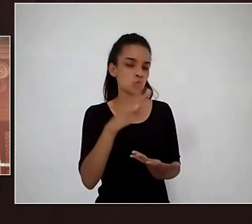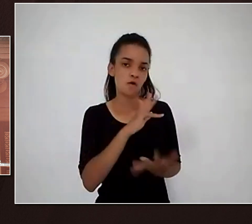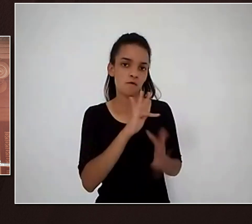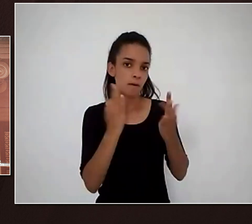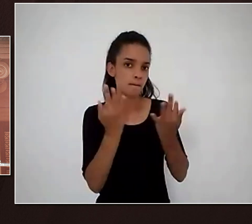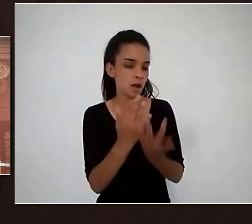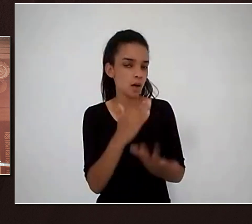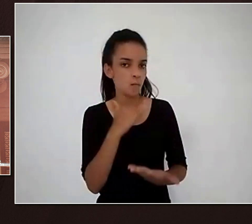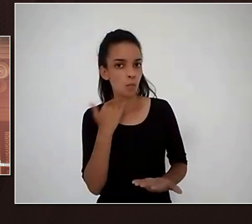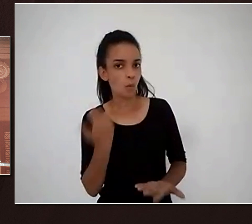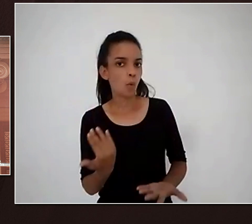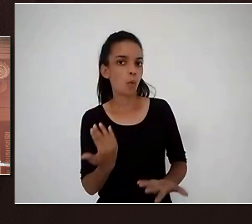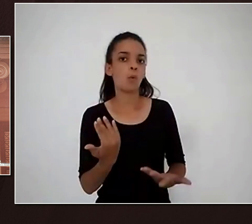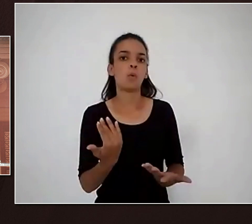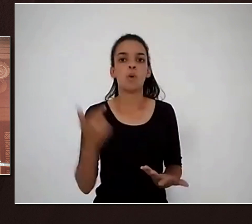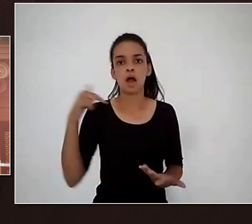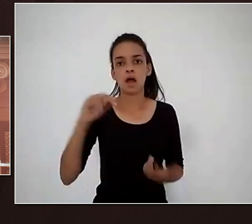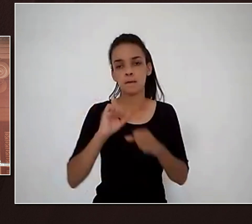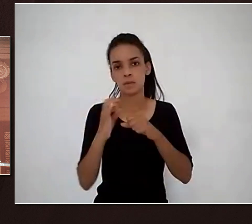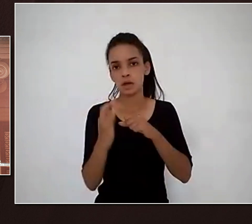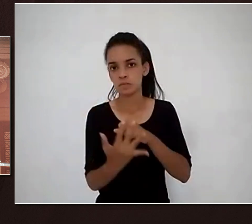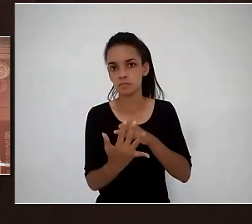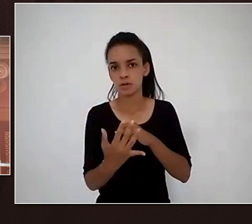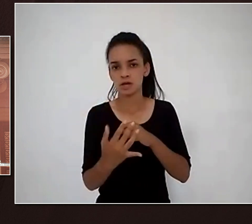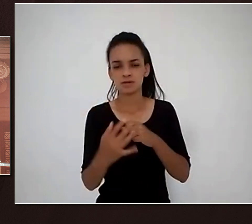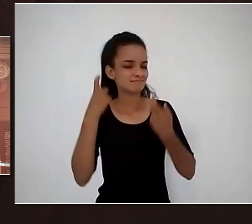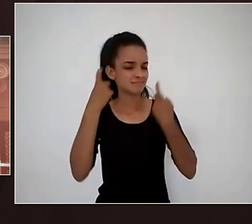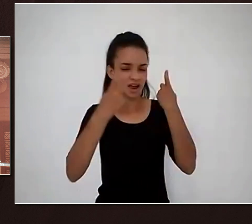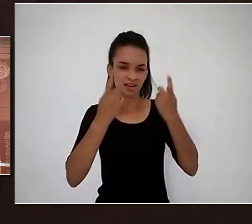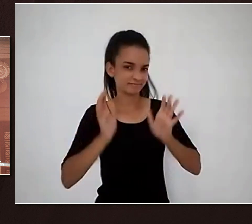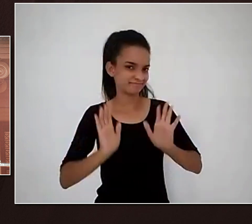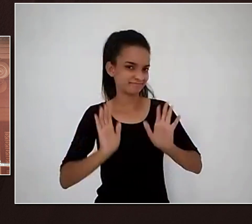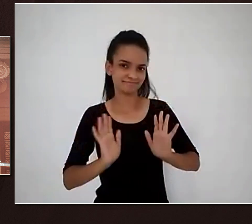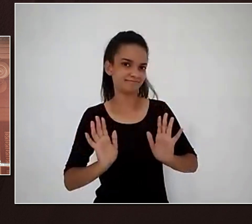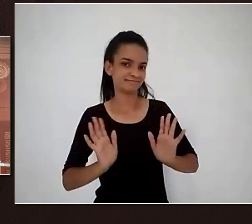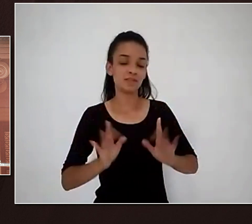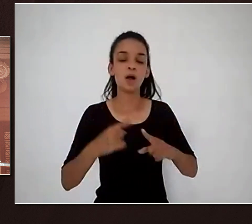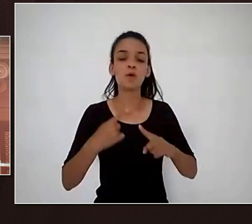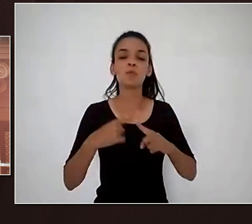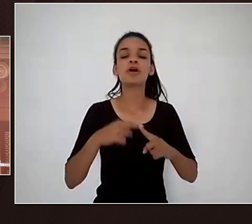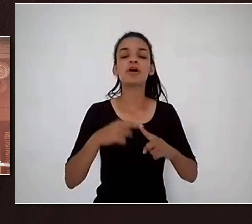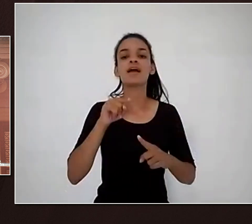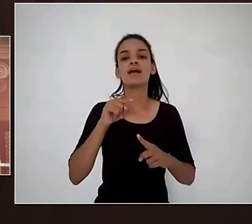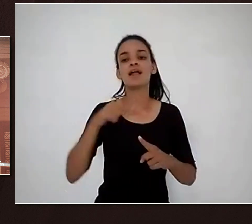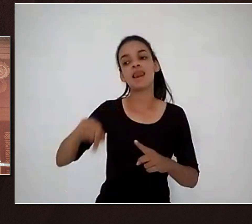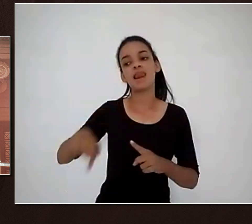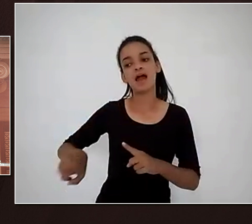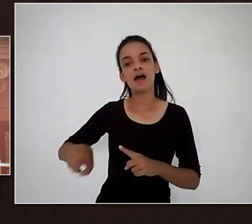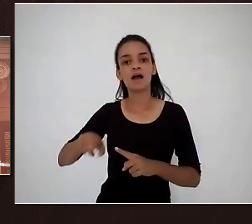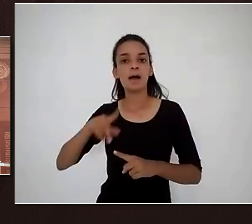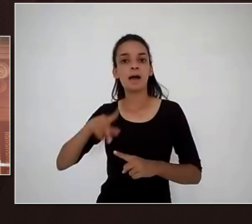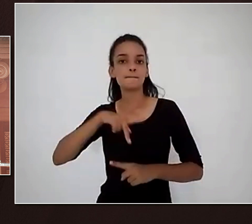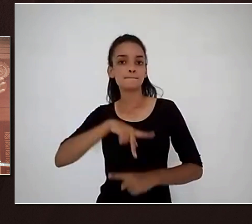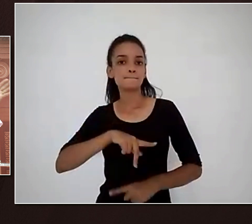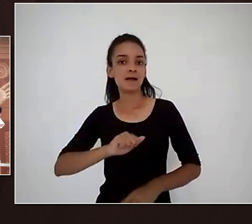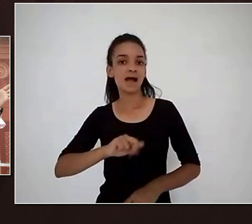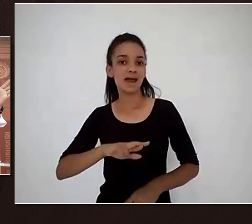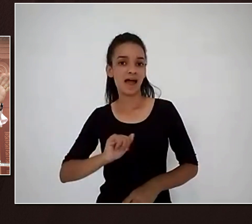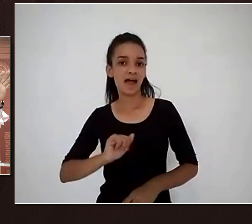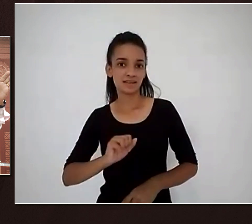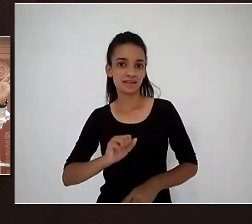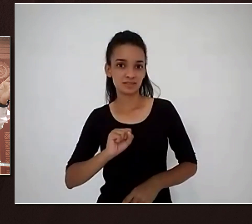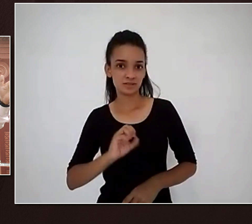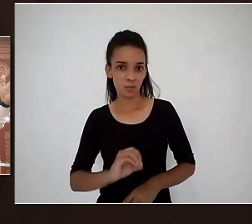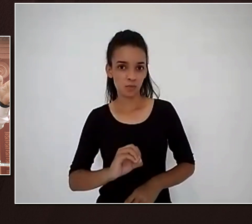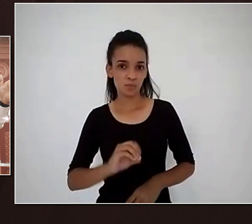estão muito bem no seio de Abraão, na sessão de paraíso. Mas quem não crê em Jesus vai para a sessão de tormentos,